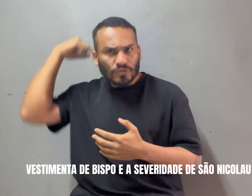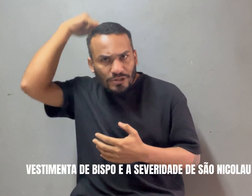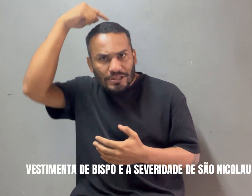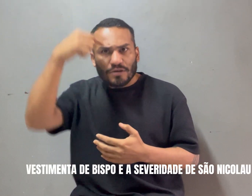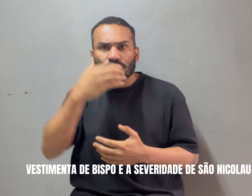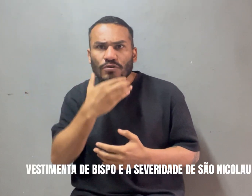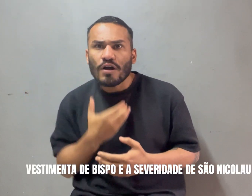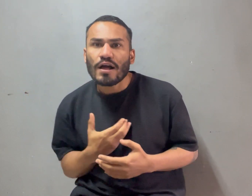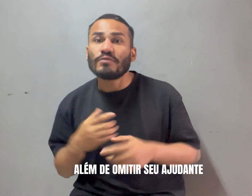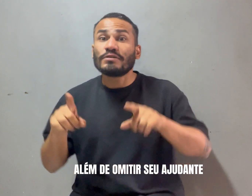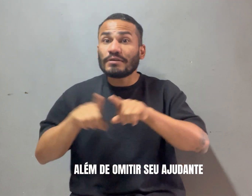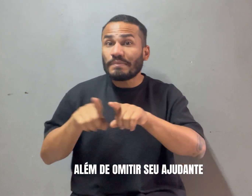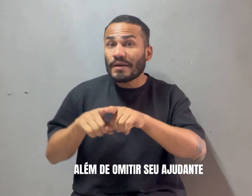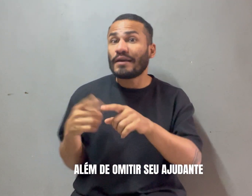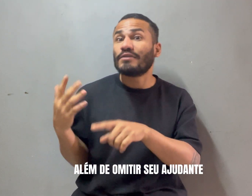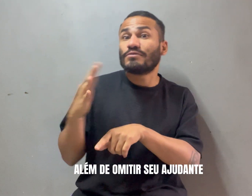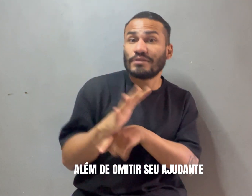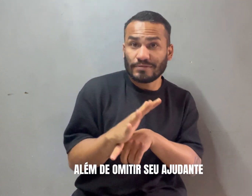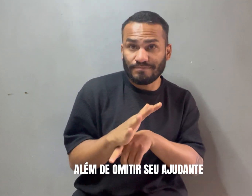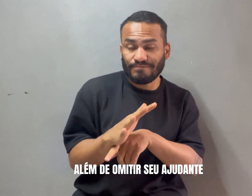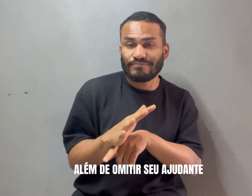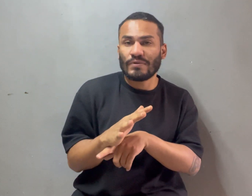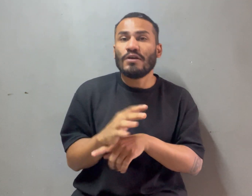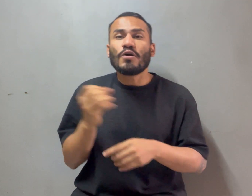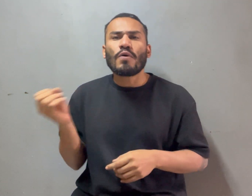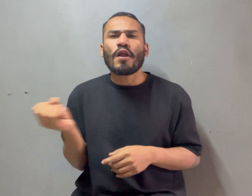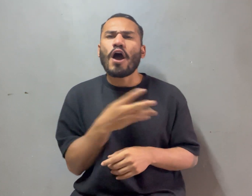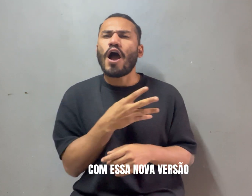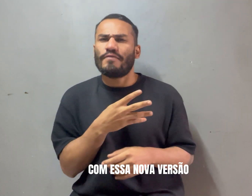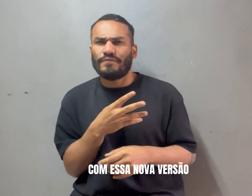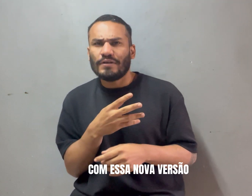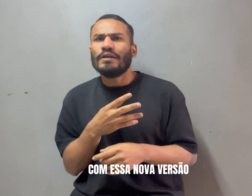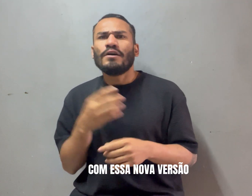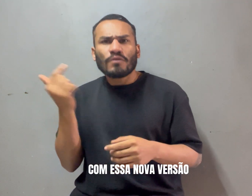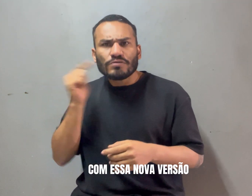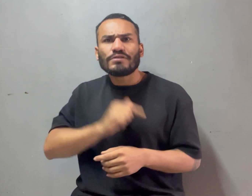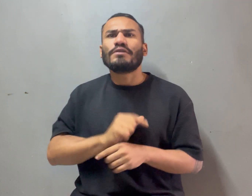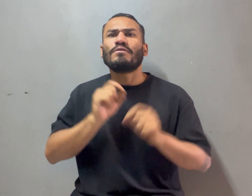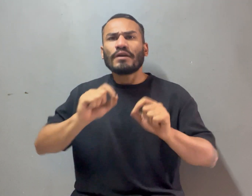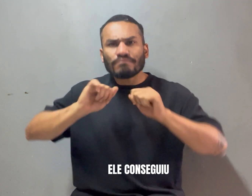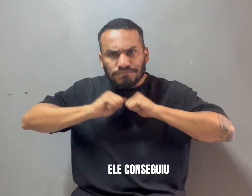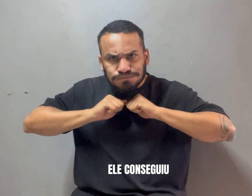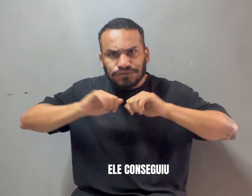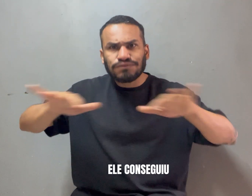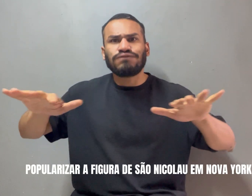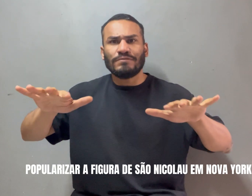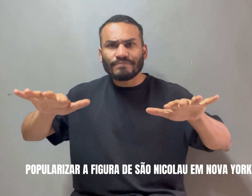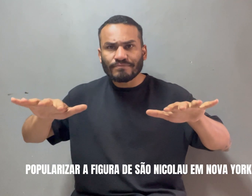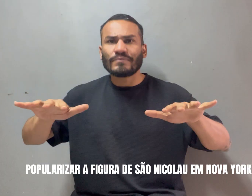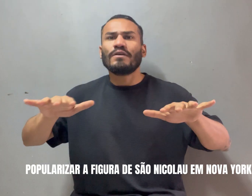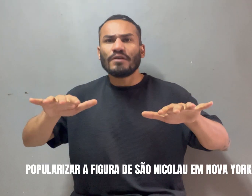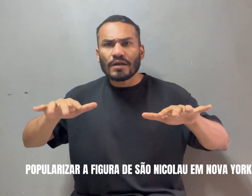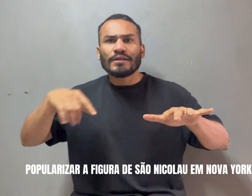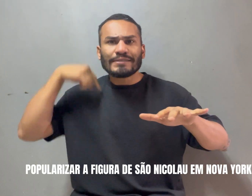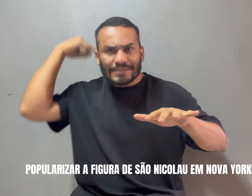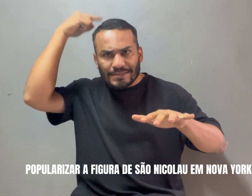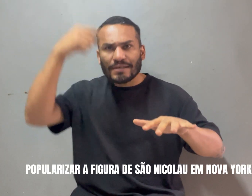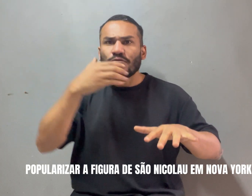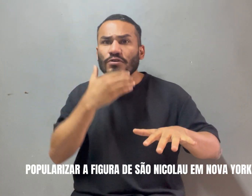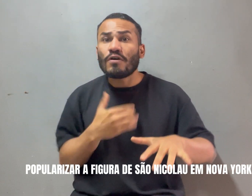São Nicolau, além de omitir seu ajudante. Com essa nova versão, ele conseguiu popularizar a figura de São Nicolau em